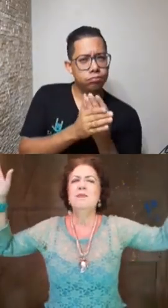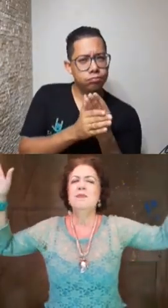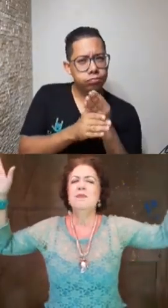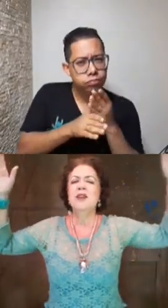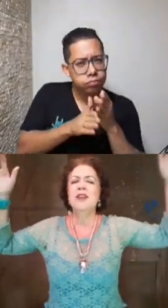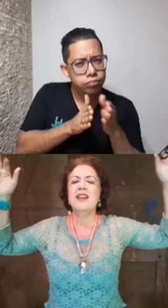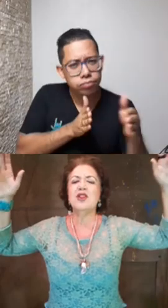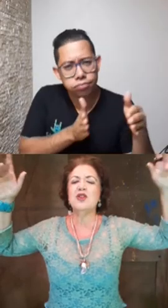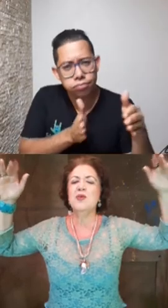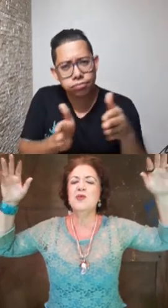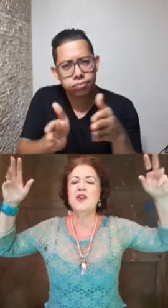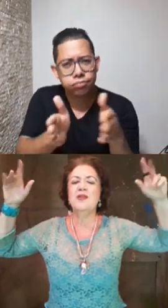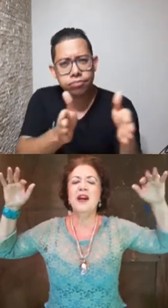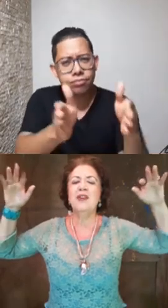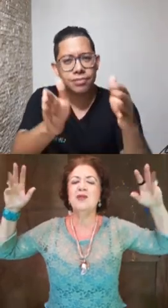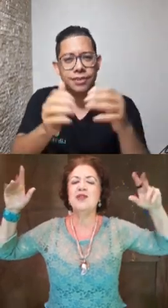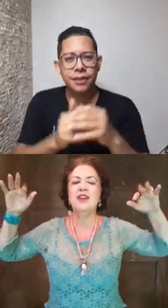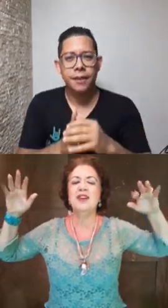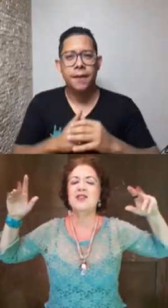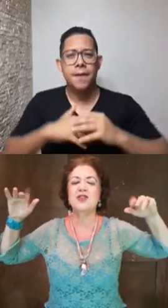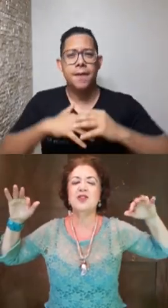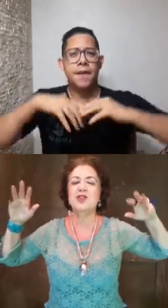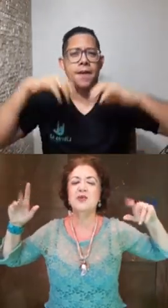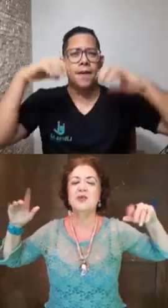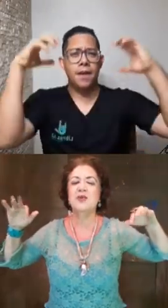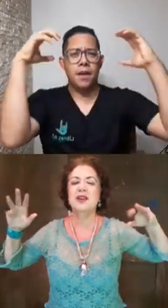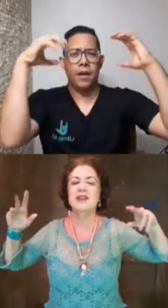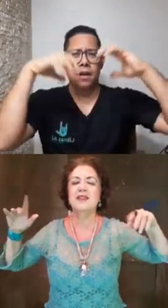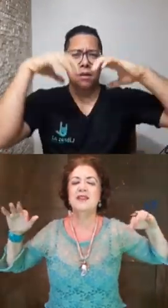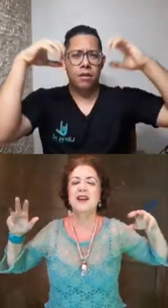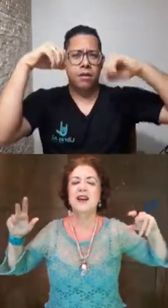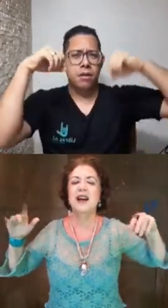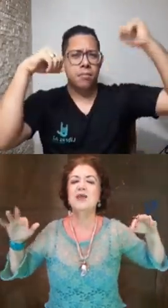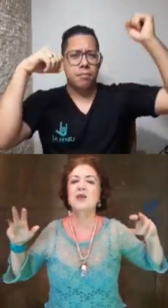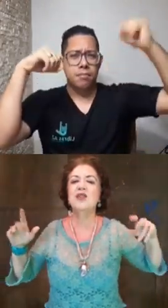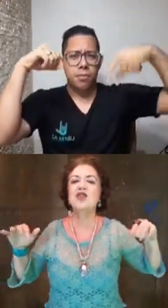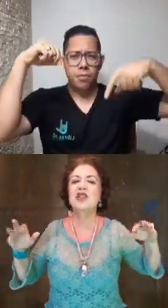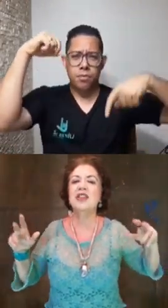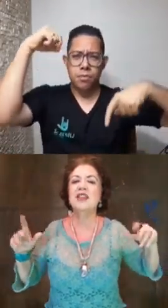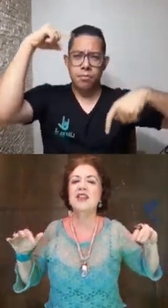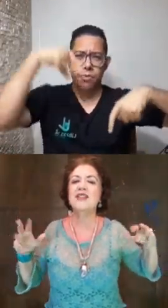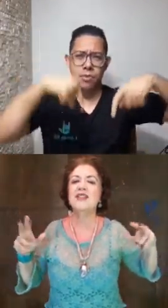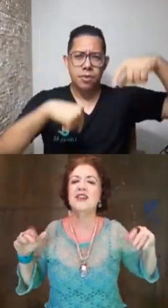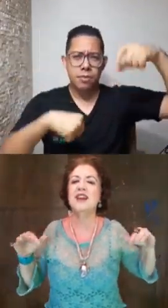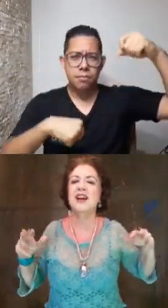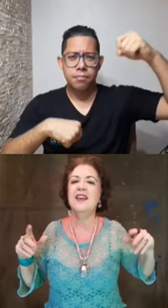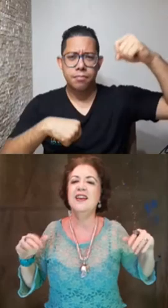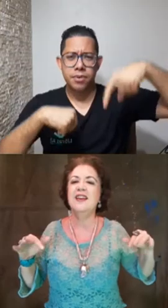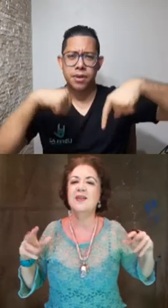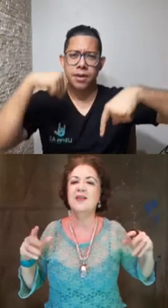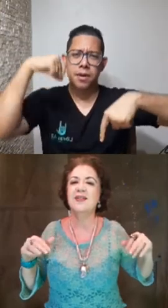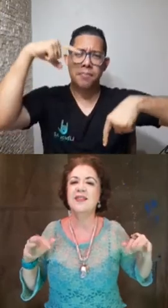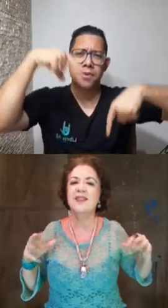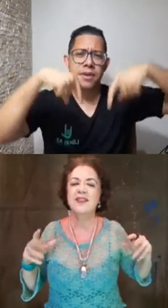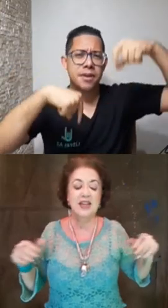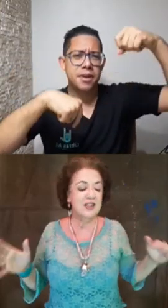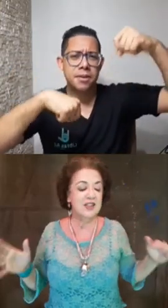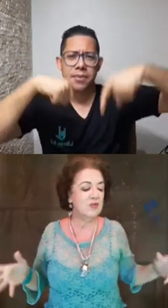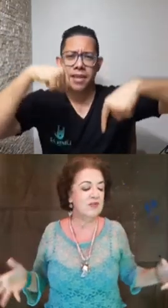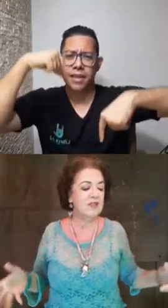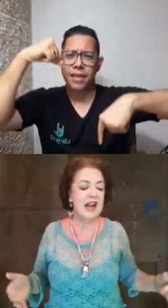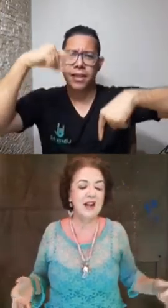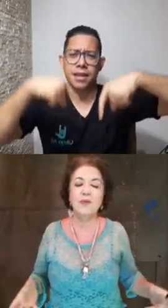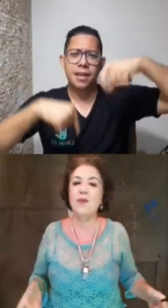Depois de muita chuva, vários dias de chuva, as gotinhas que caíram